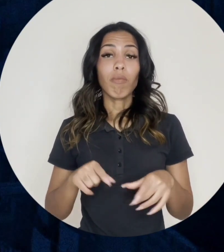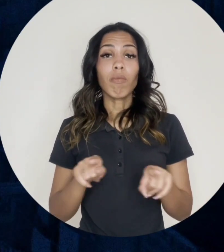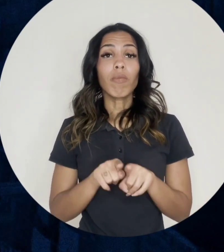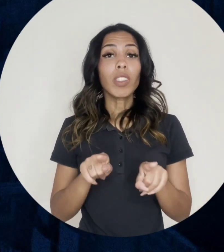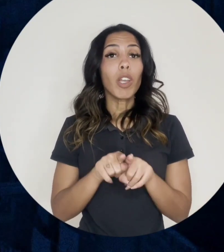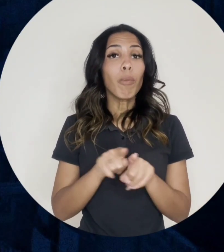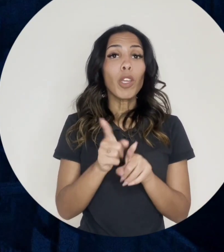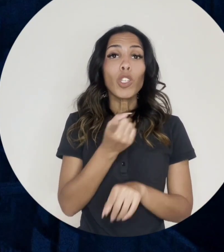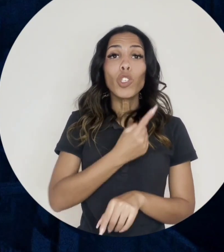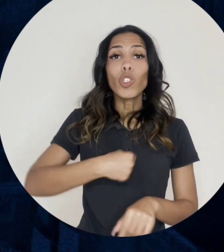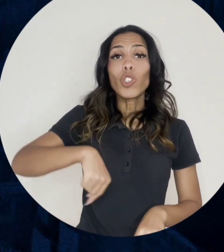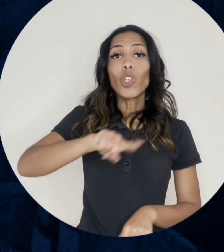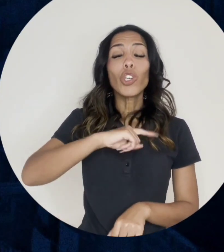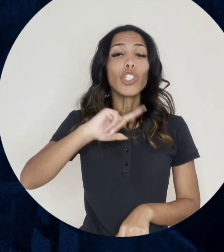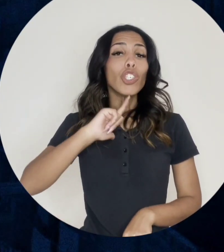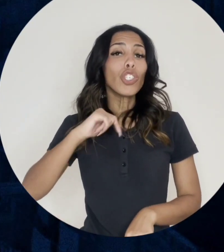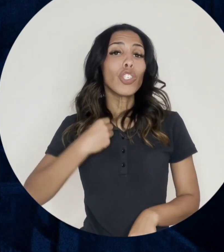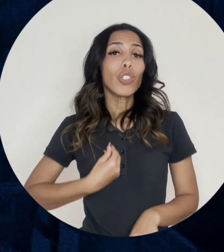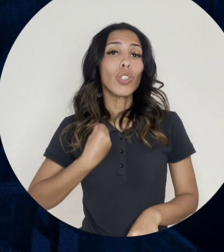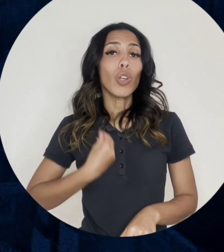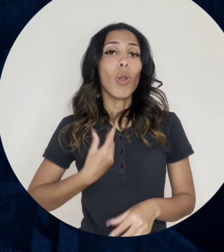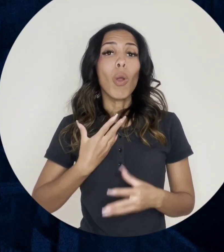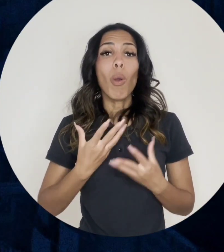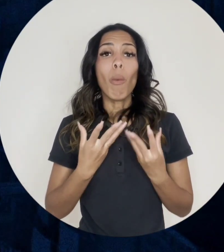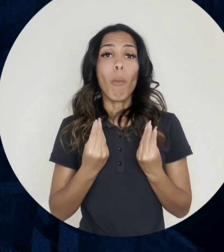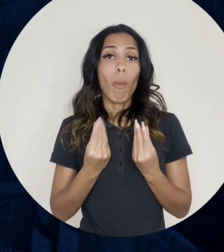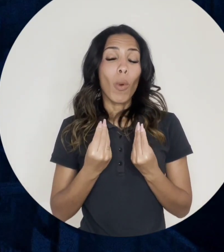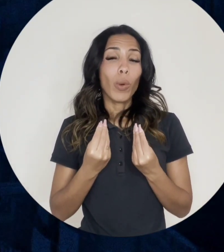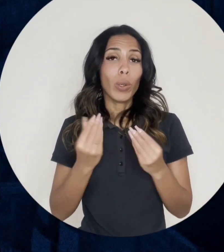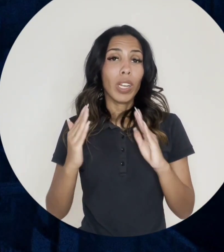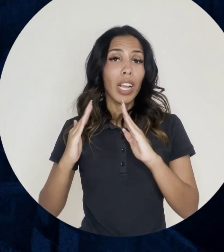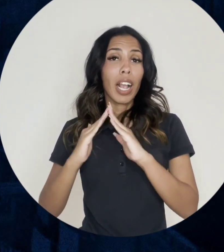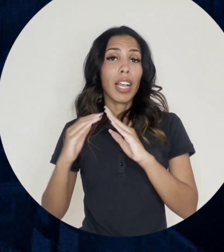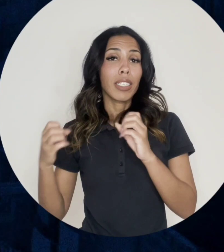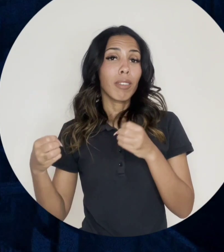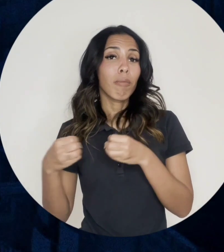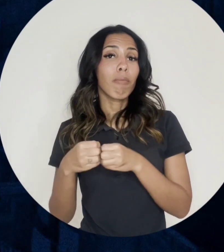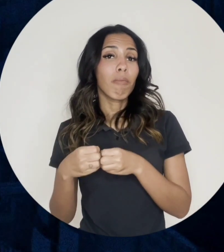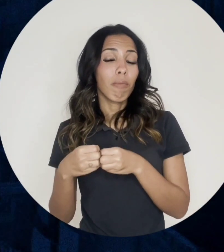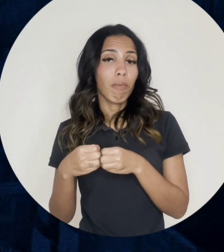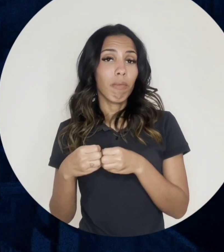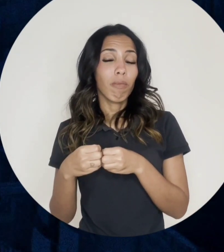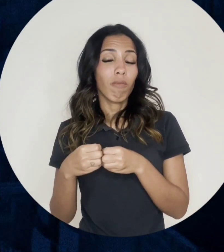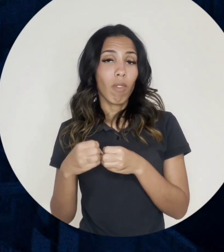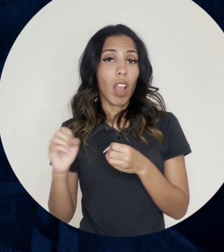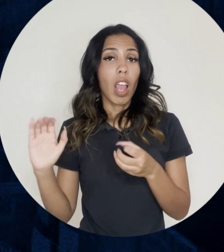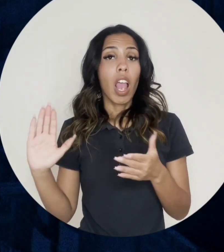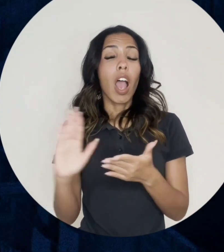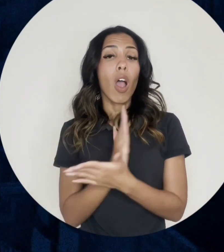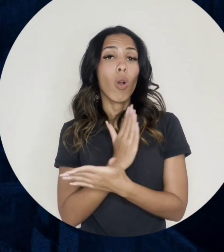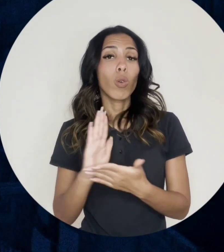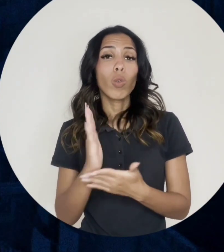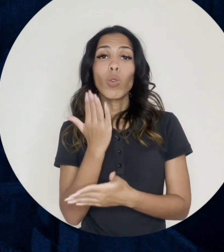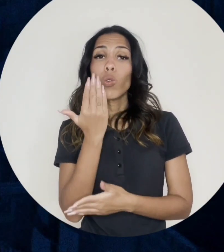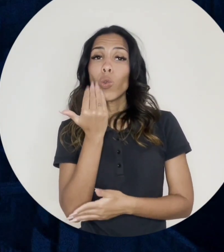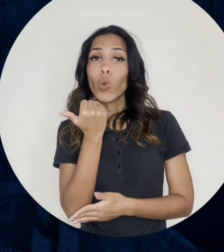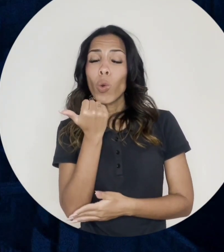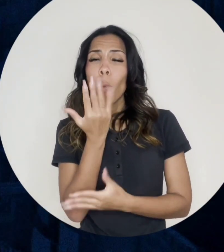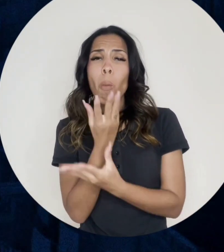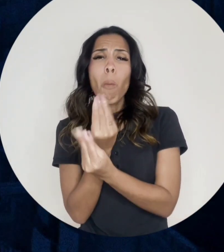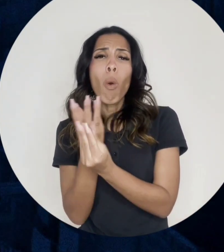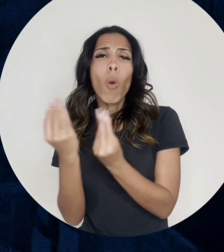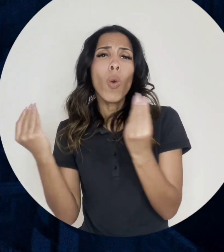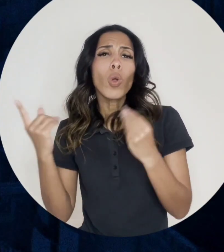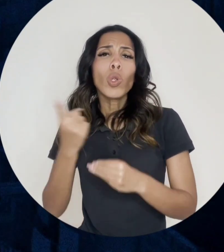como a gente tinha muito próximo da nossa casa. Alguns alimentos em abundância, a gente